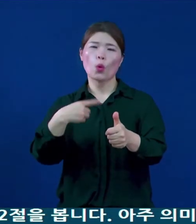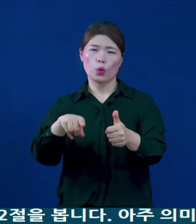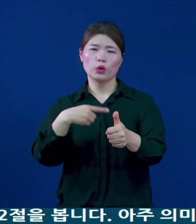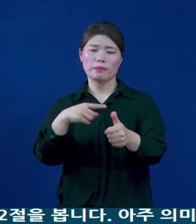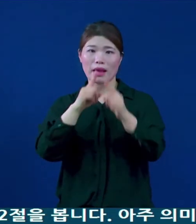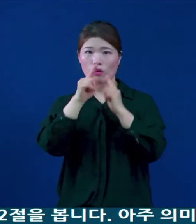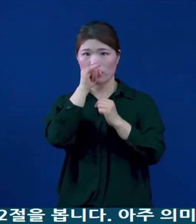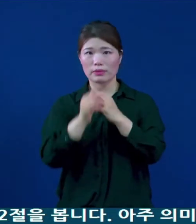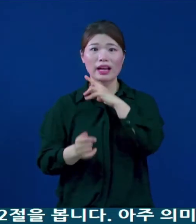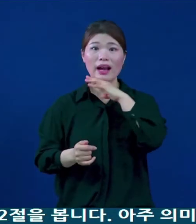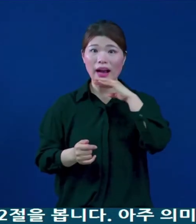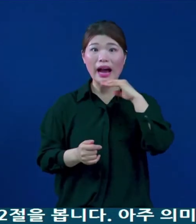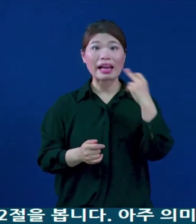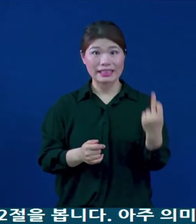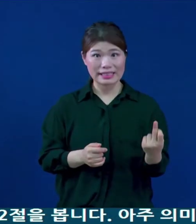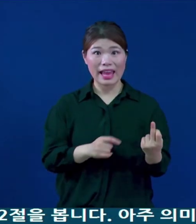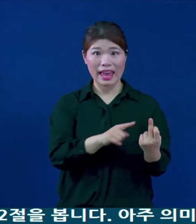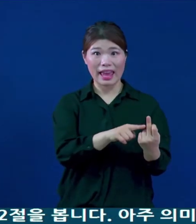안드레는